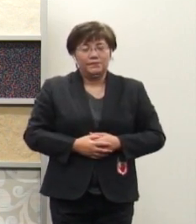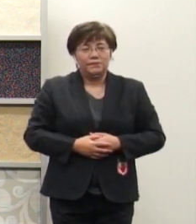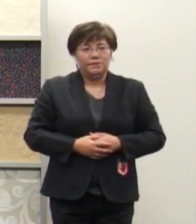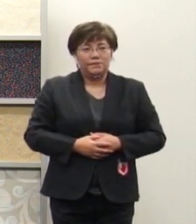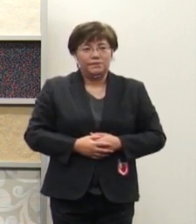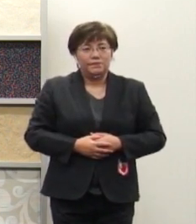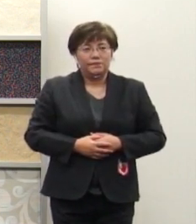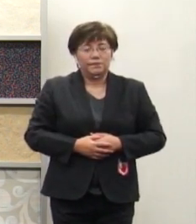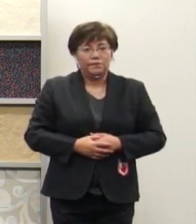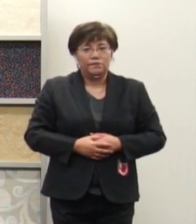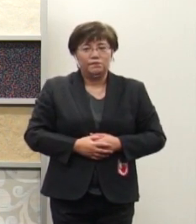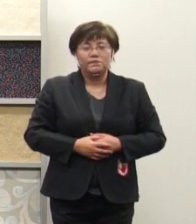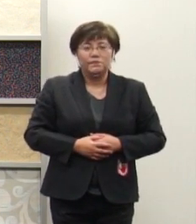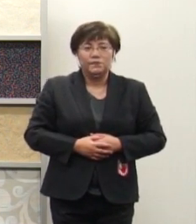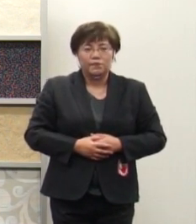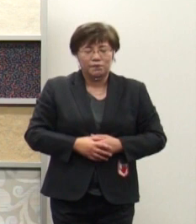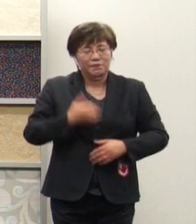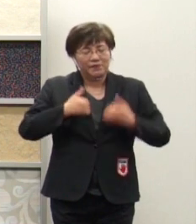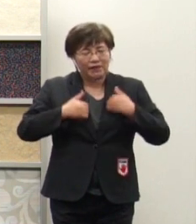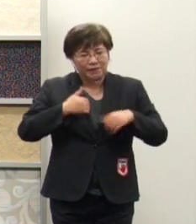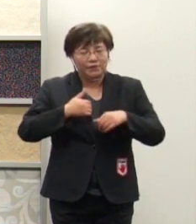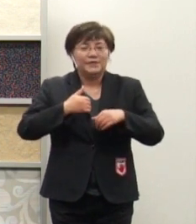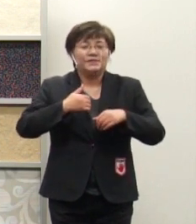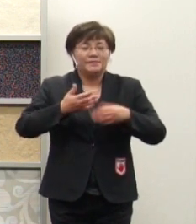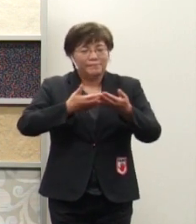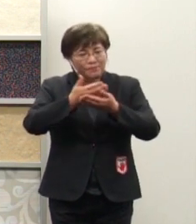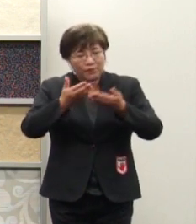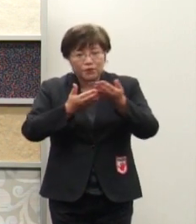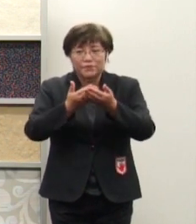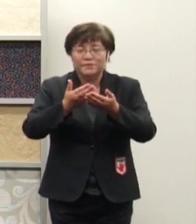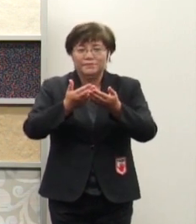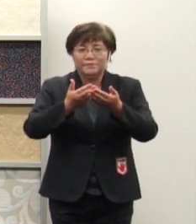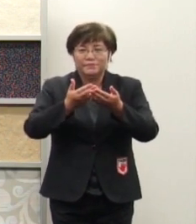より、豊かな時間を過ごしていただきますように、